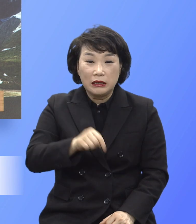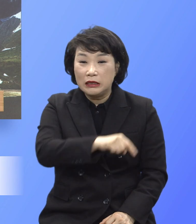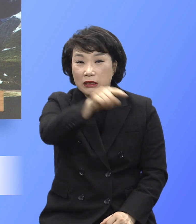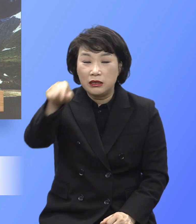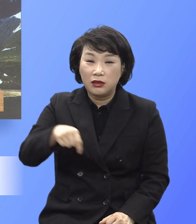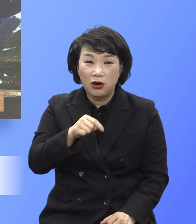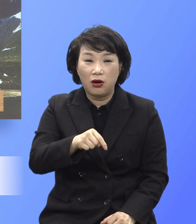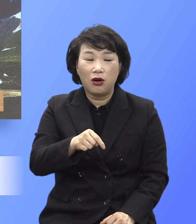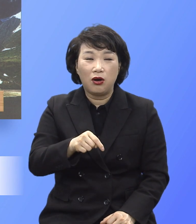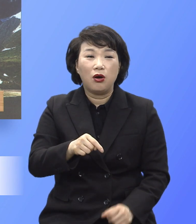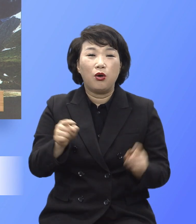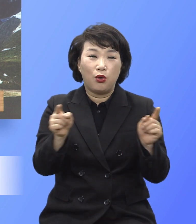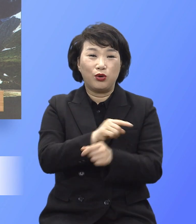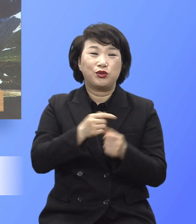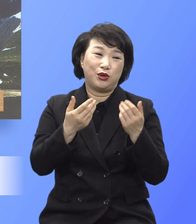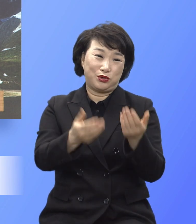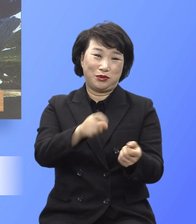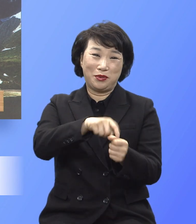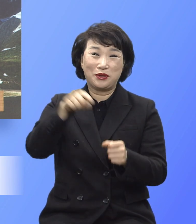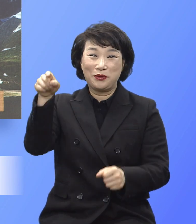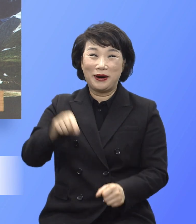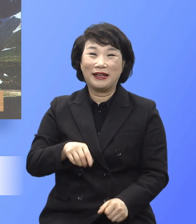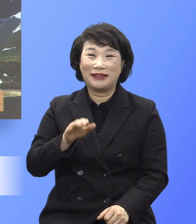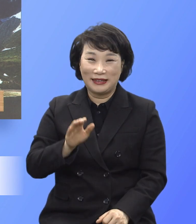이 땅에 고치러 왔다고